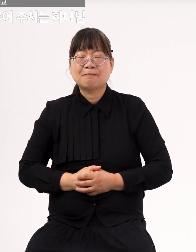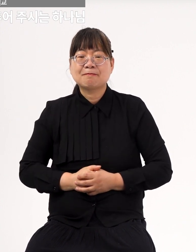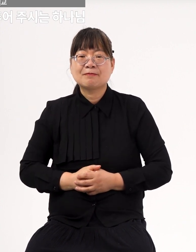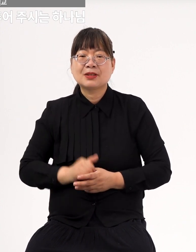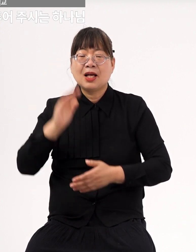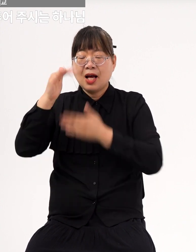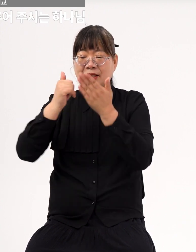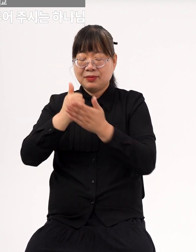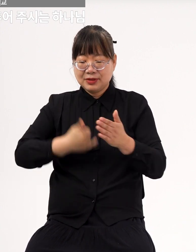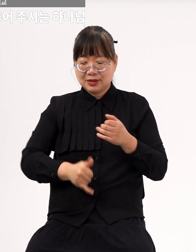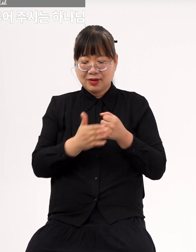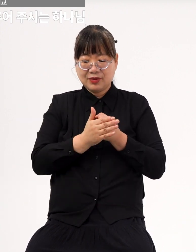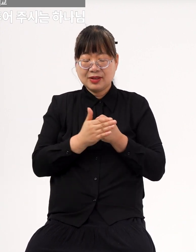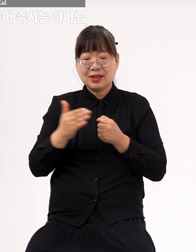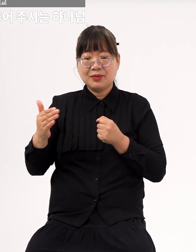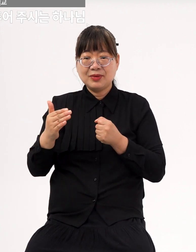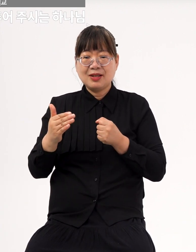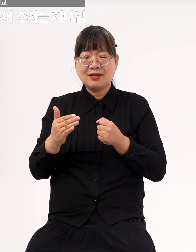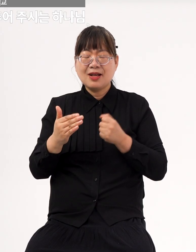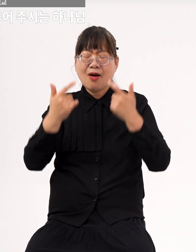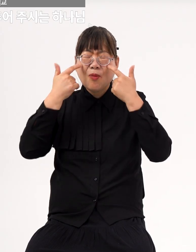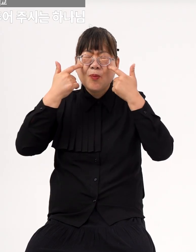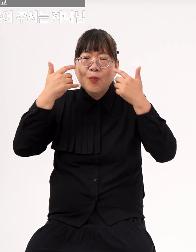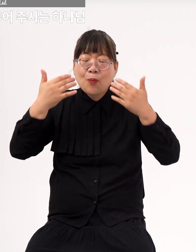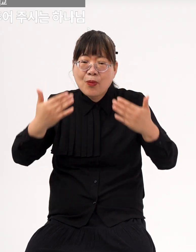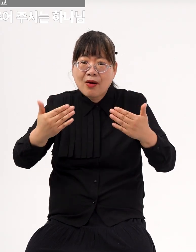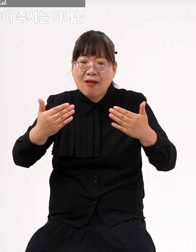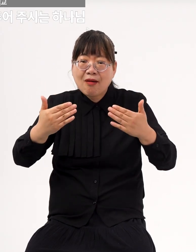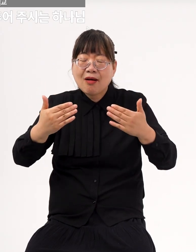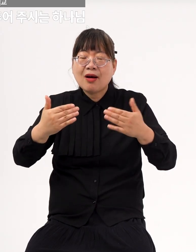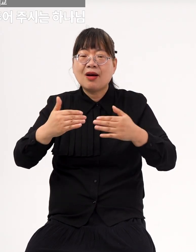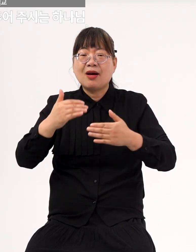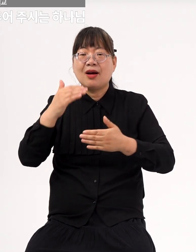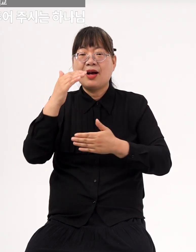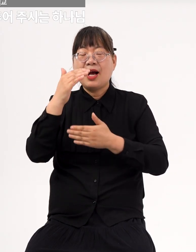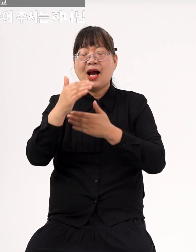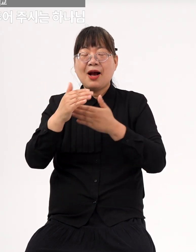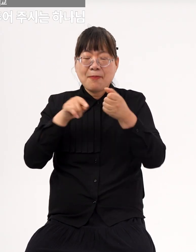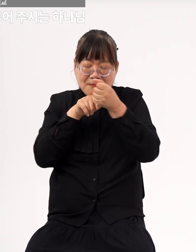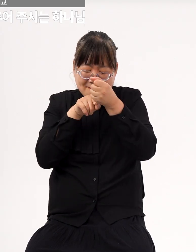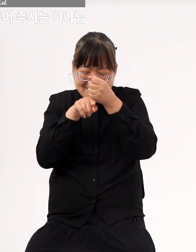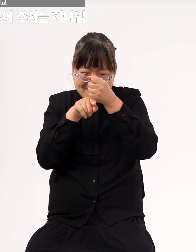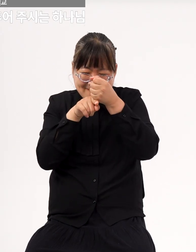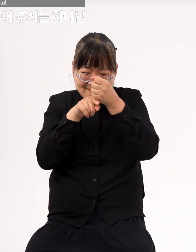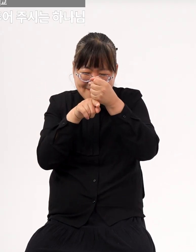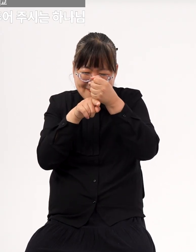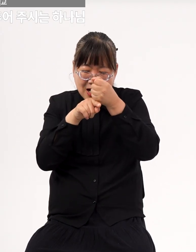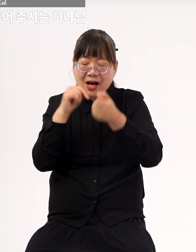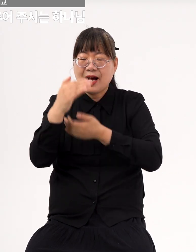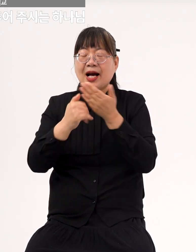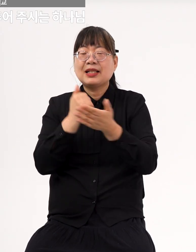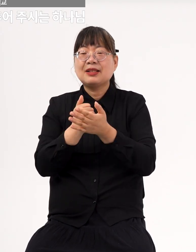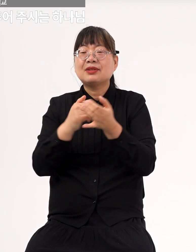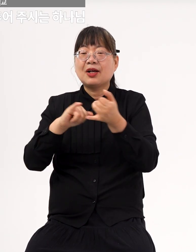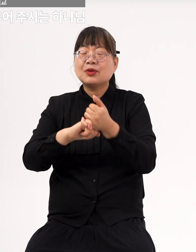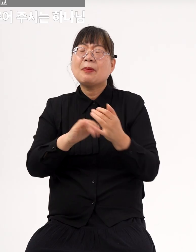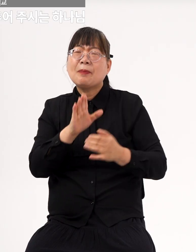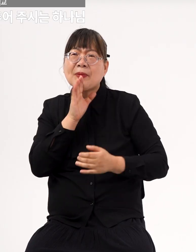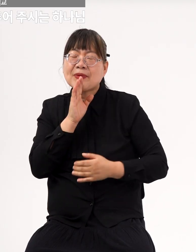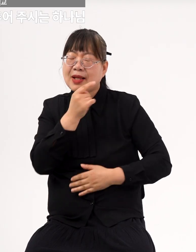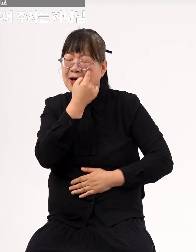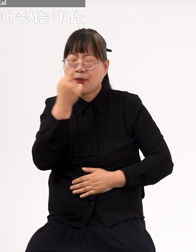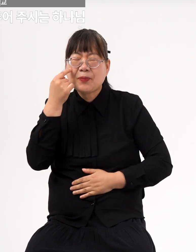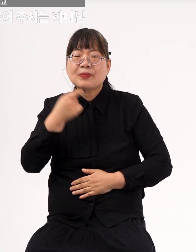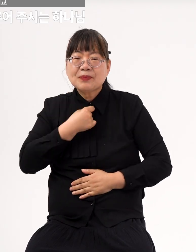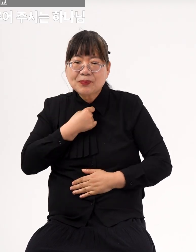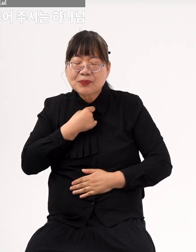하나님의 자녀니까 확실히 파고 들어가서 확인하고 싶은